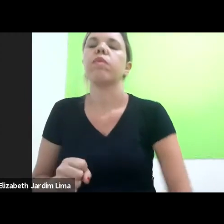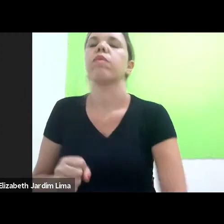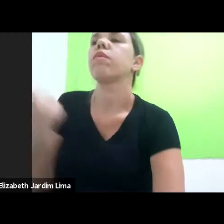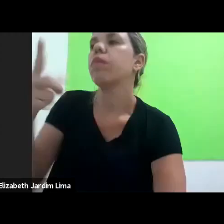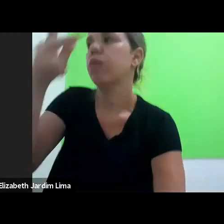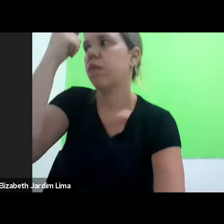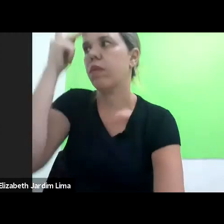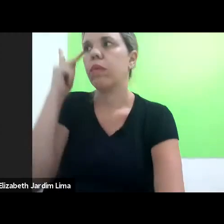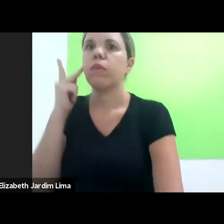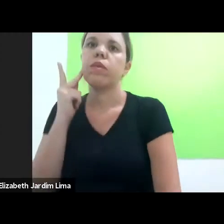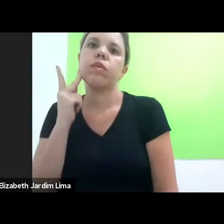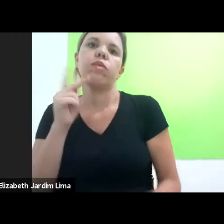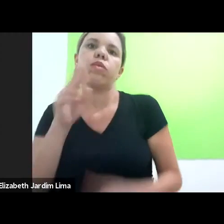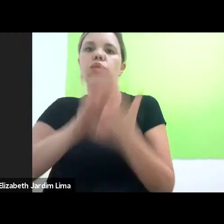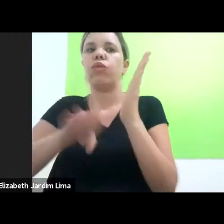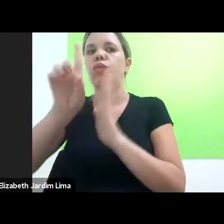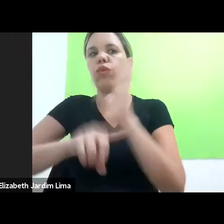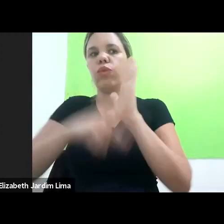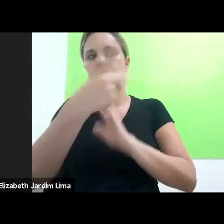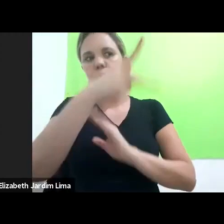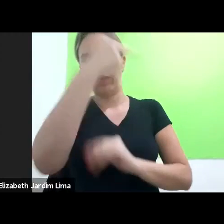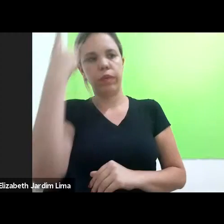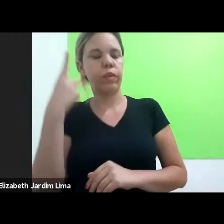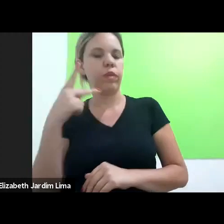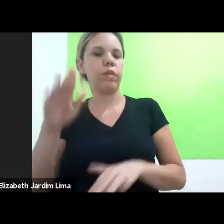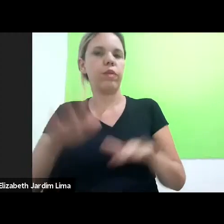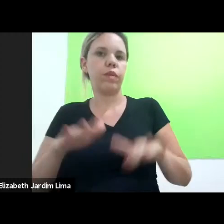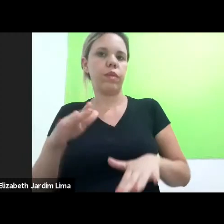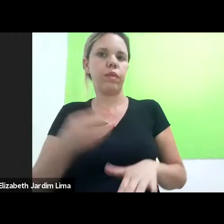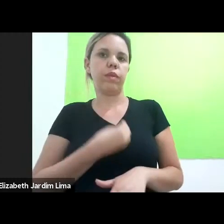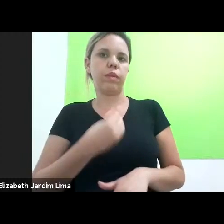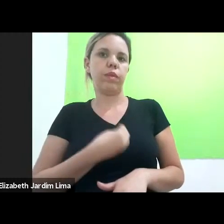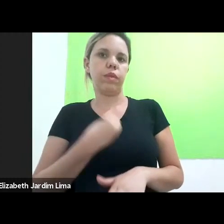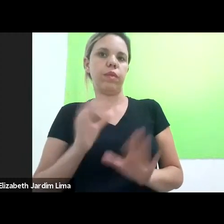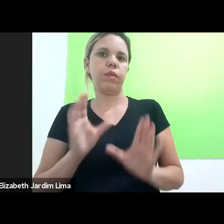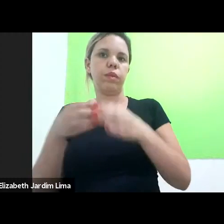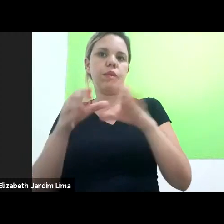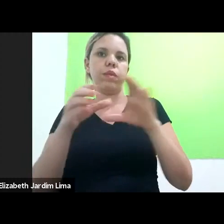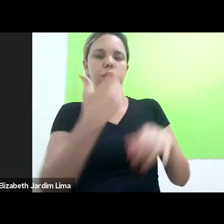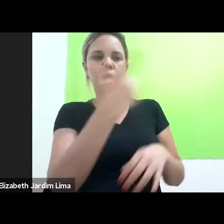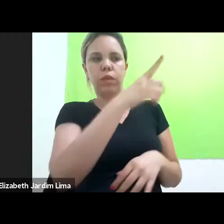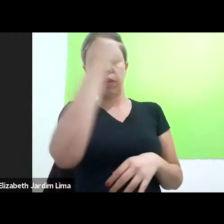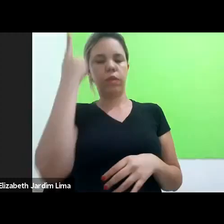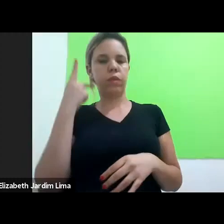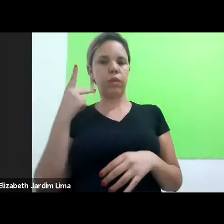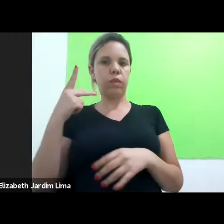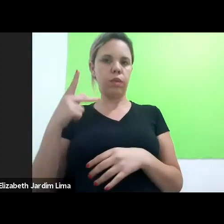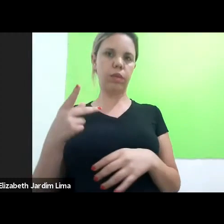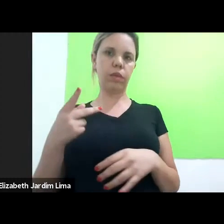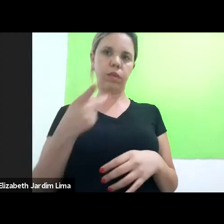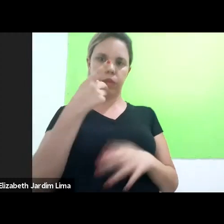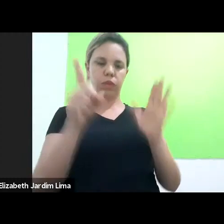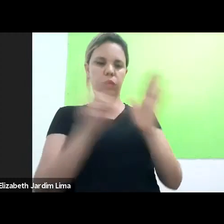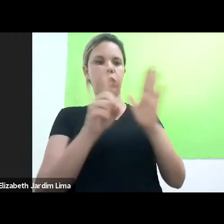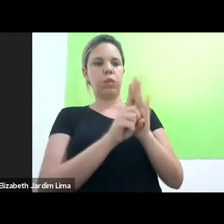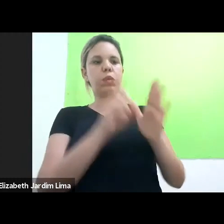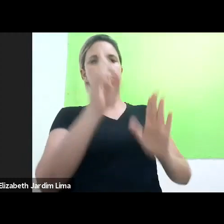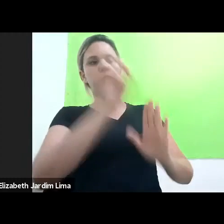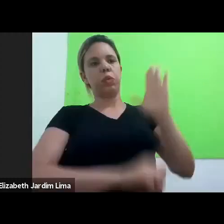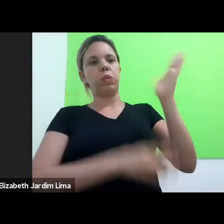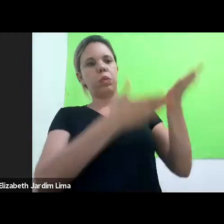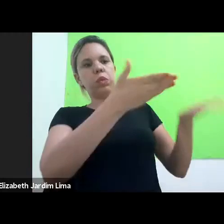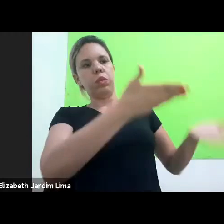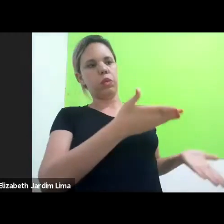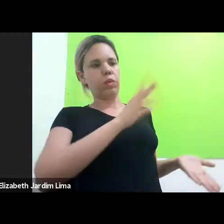pessoas, né, que violaram direitos deles, né, que a gente vive nas comunidades, mas por outras pessoas que se diz ser dona daquele direito, que na